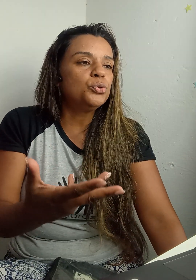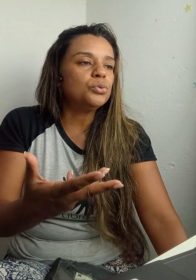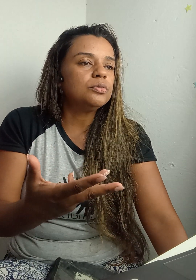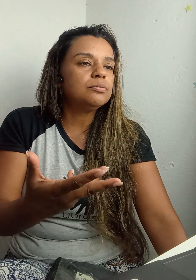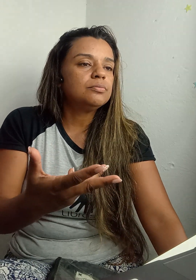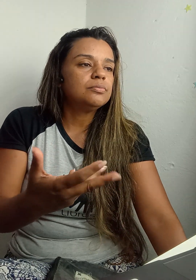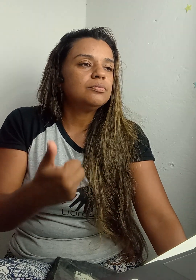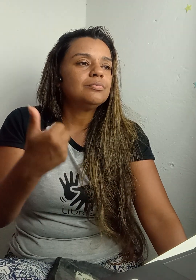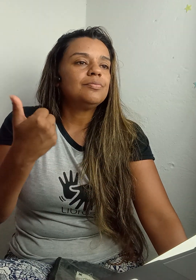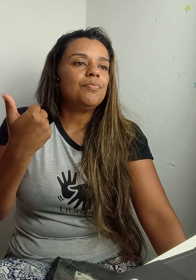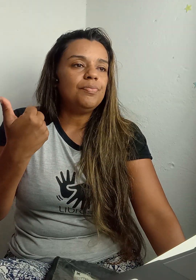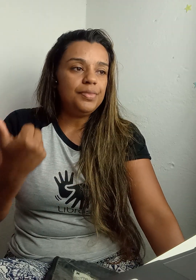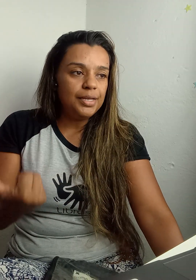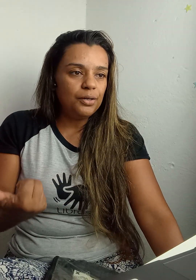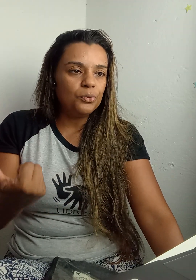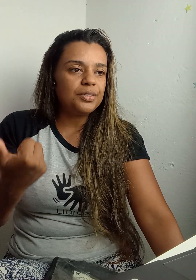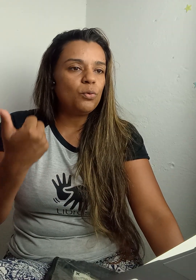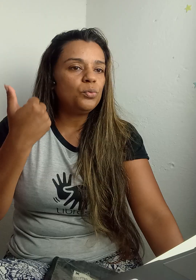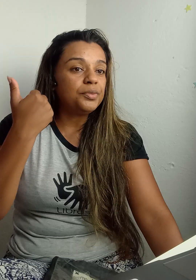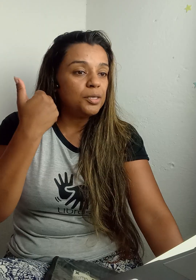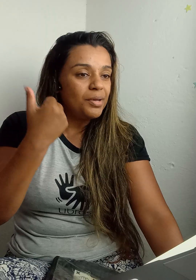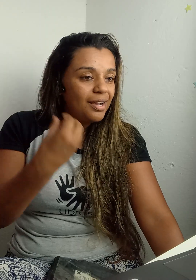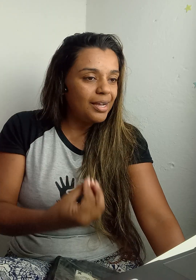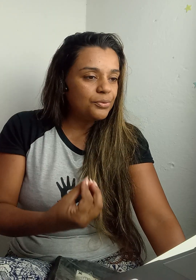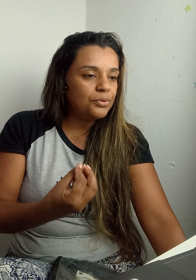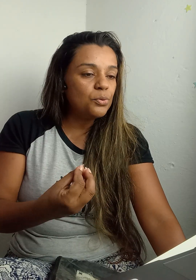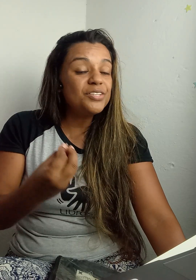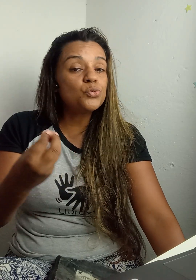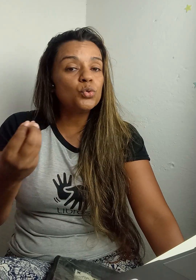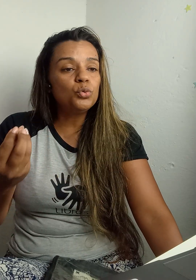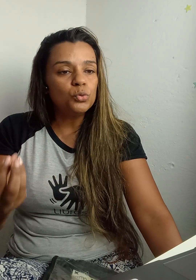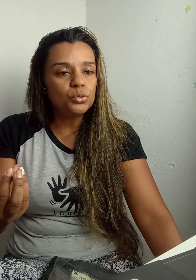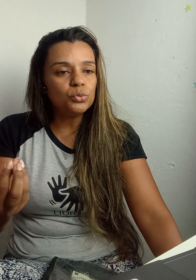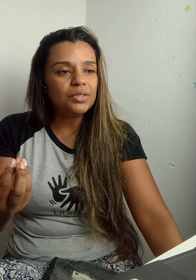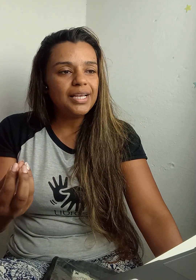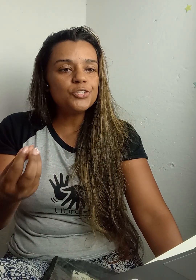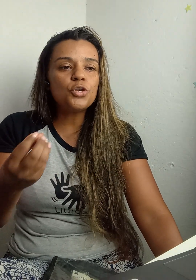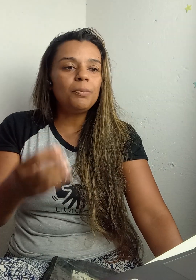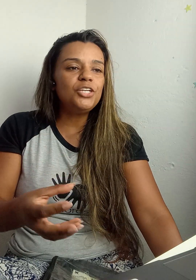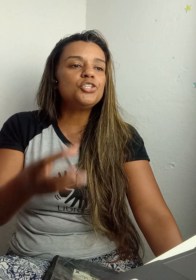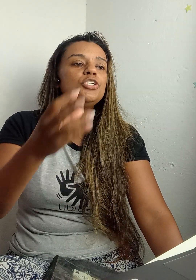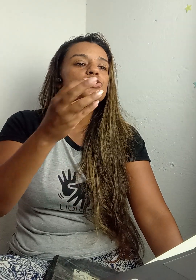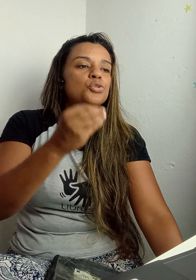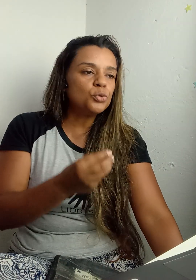mudo? Não, tá um termo errado. Não é surdo, mudo. É somente